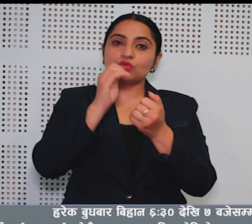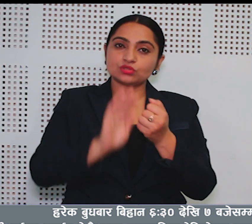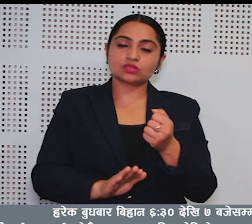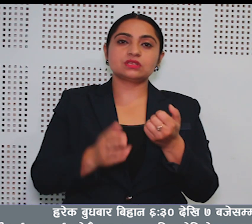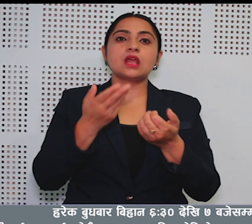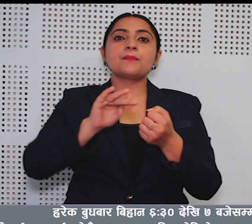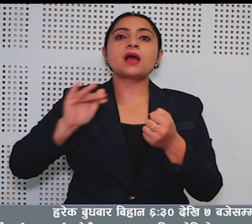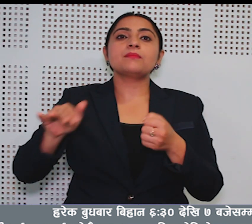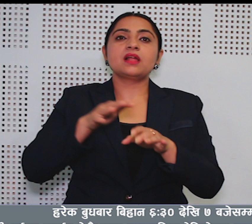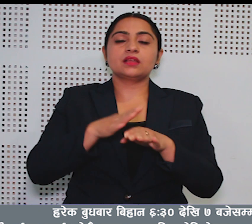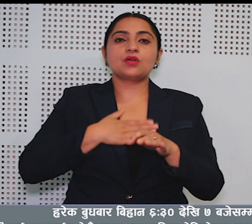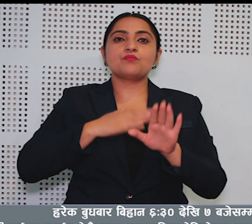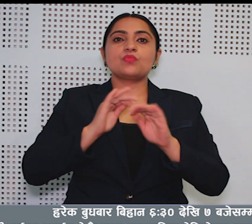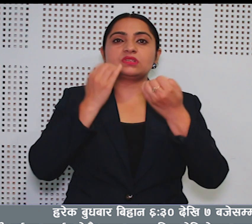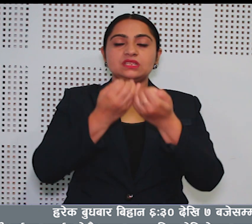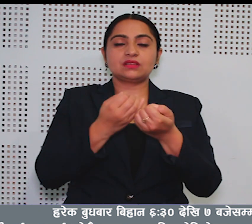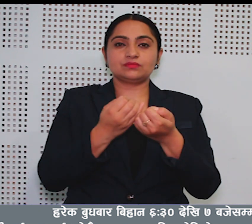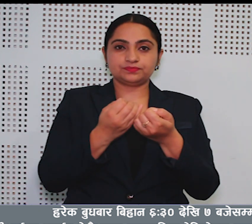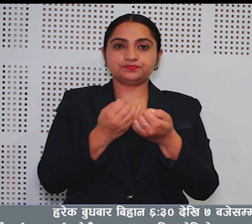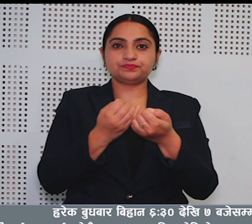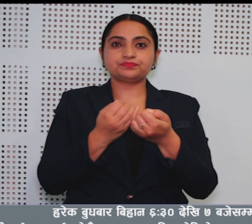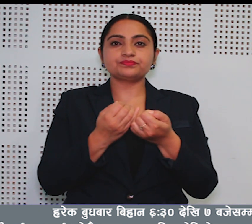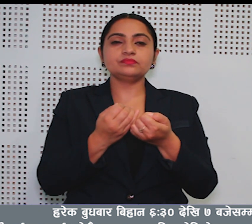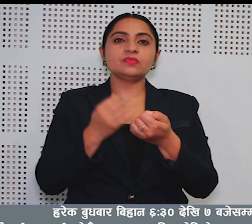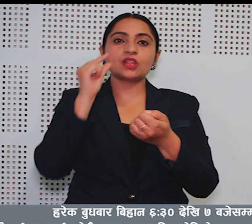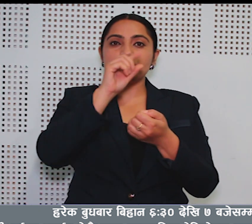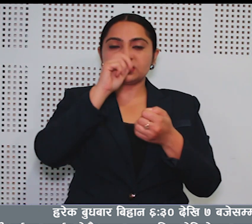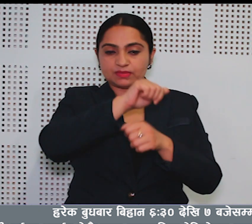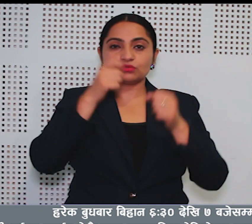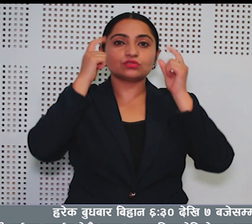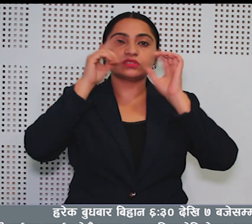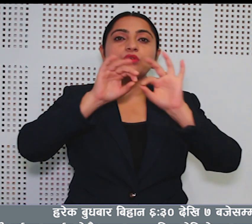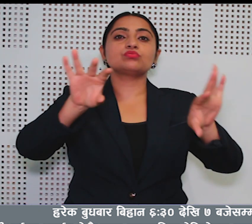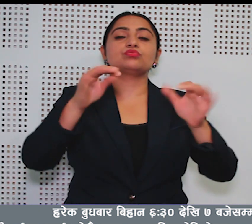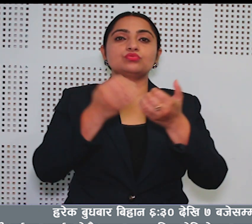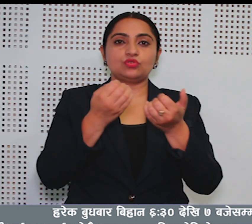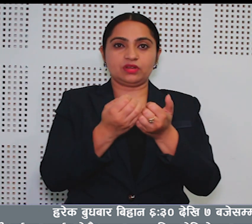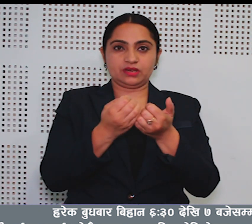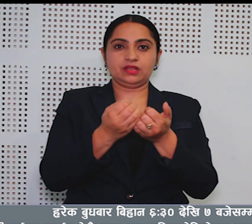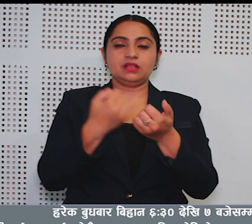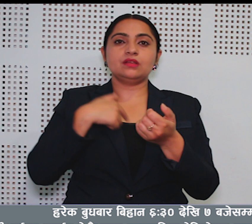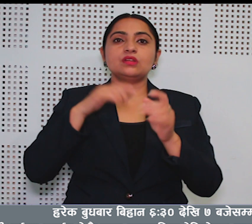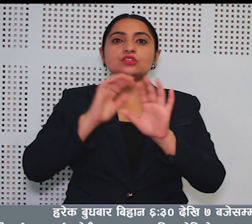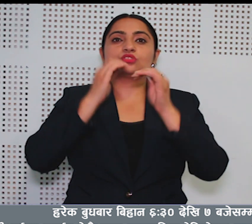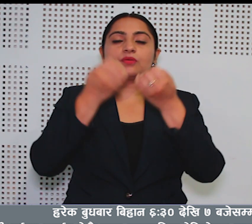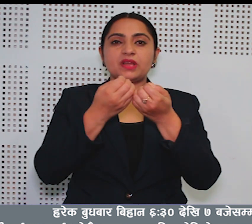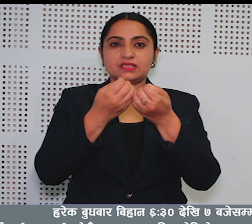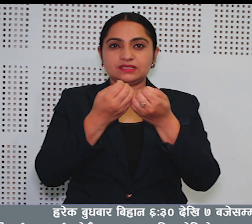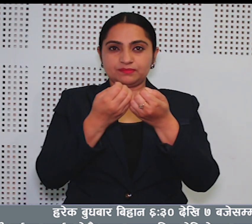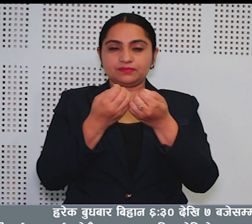चाहिँ मनोसामाजिक मानसिक स्वास्थ्यको विषयमा जनचेतनाहरू फैलाउने, त्यसमा समाजमा चाहिँ जनचेतनाहरू फैलाउने काम गर्ने